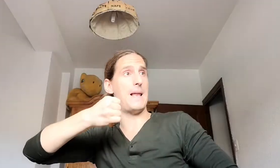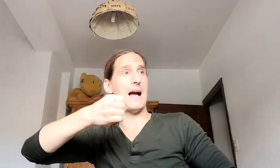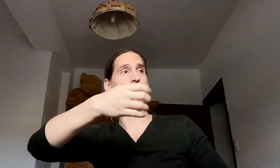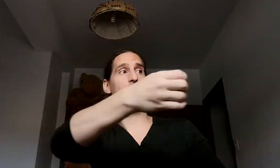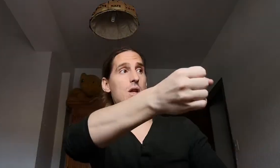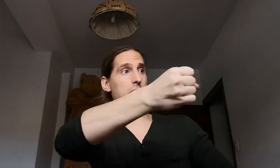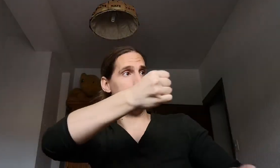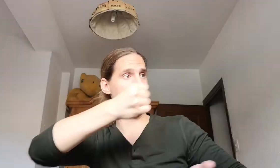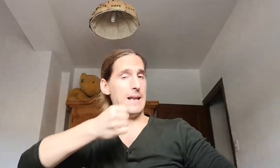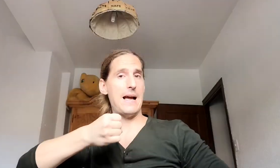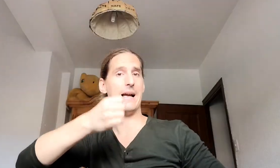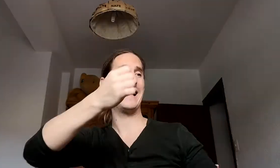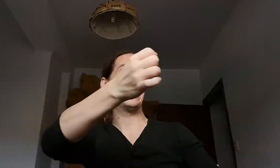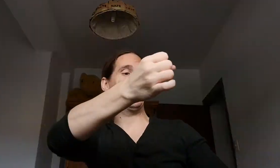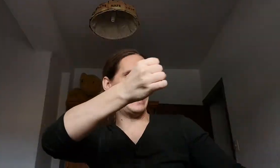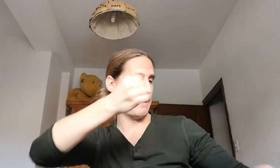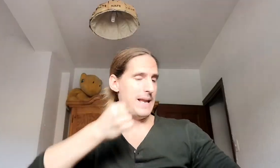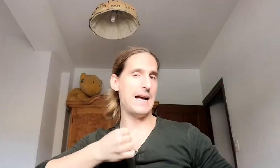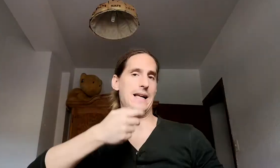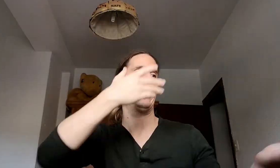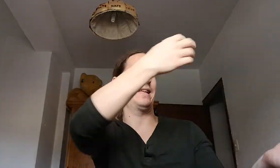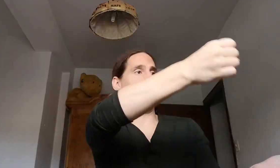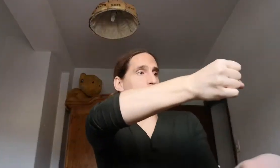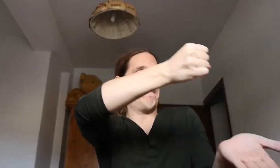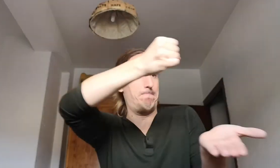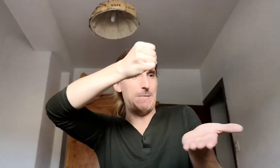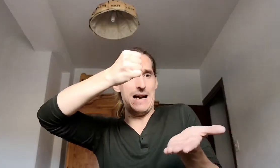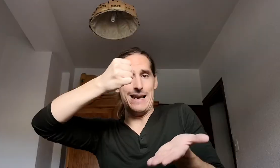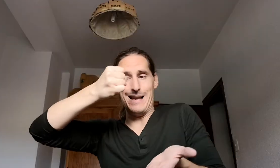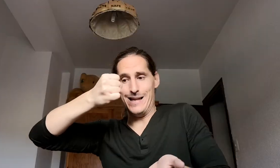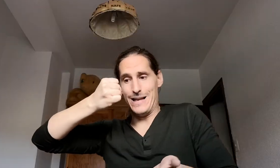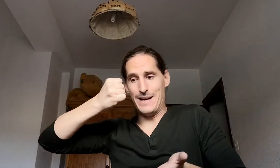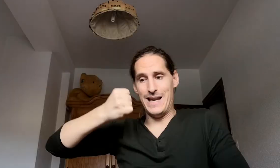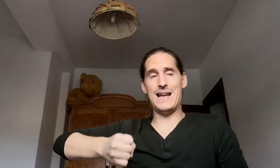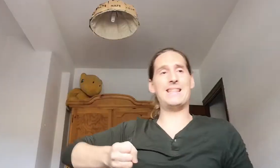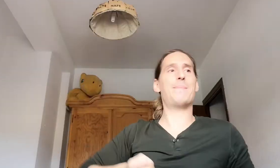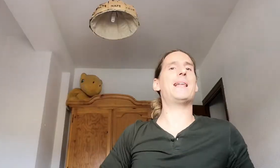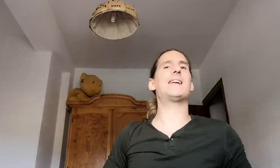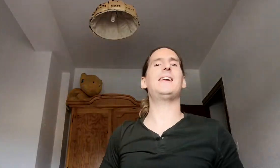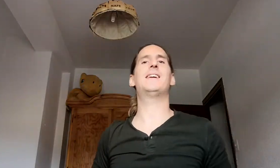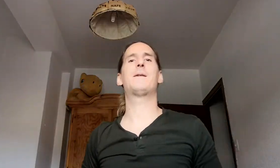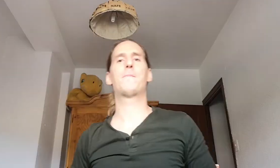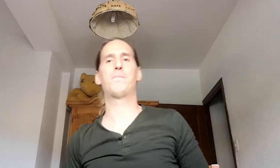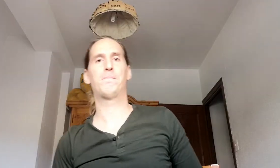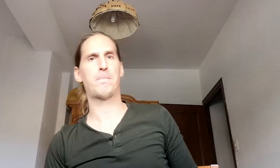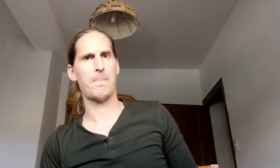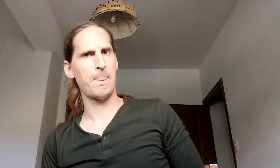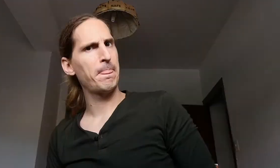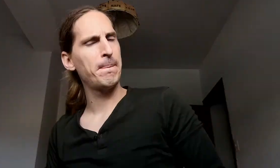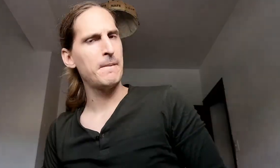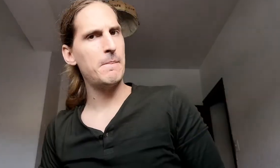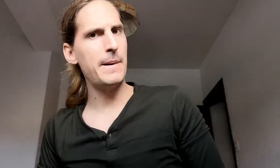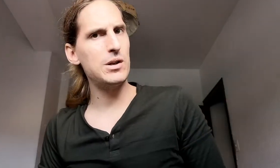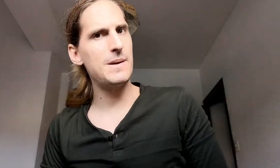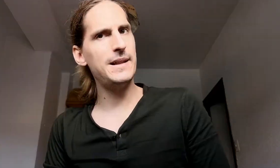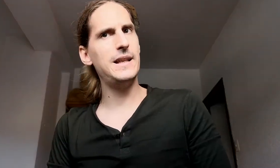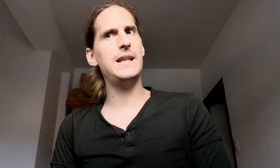Cógemela. Dámela. Tráemela. Agárrala de esta manera y tráemela aquí. Más o menos se va